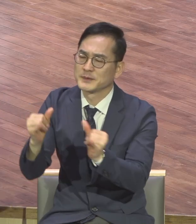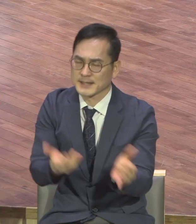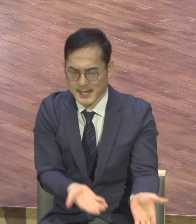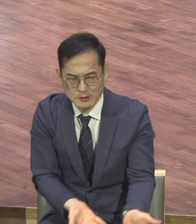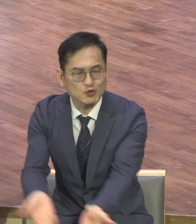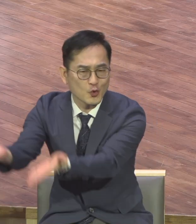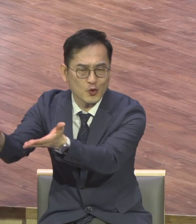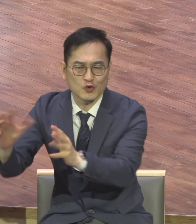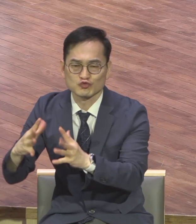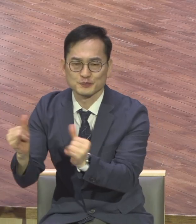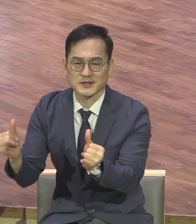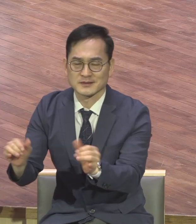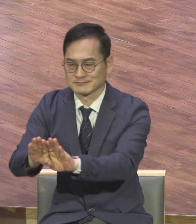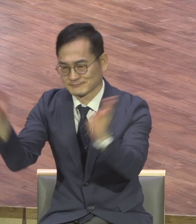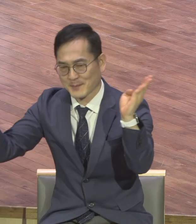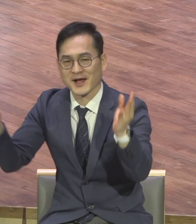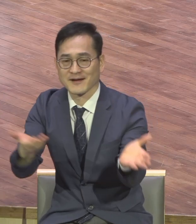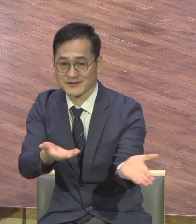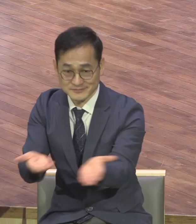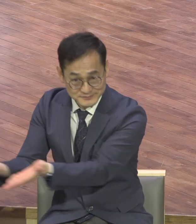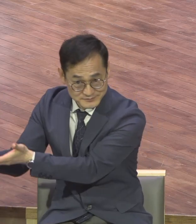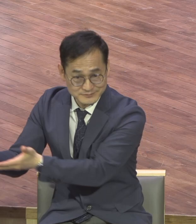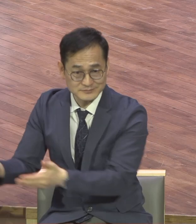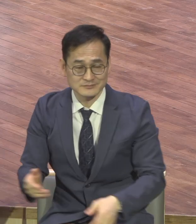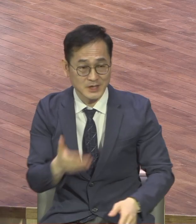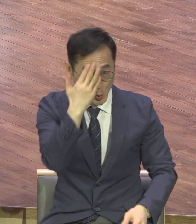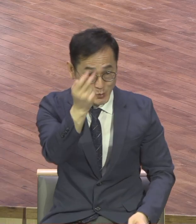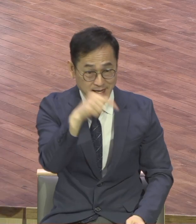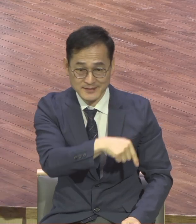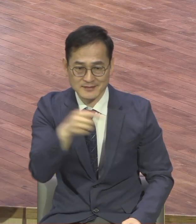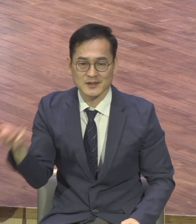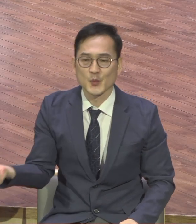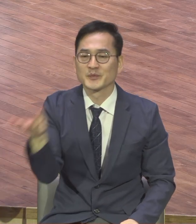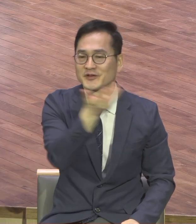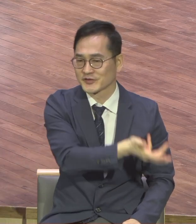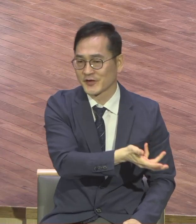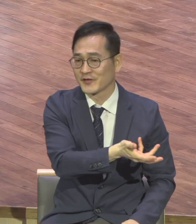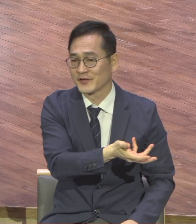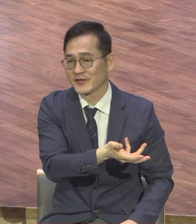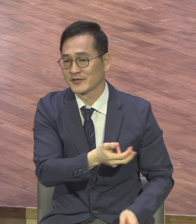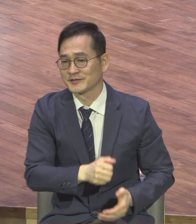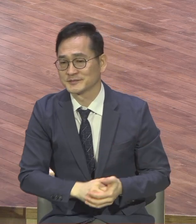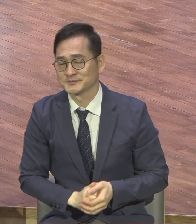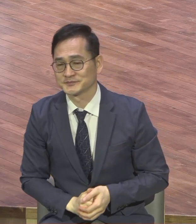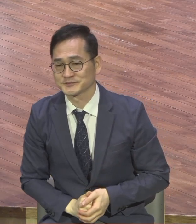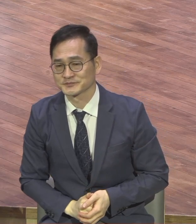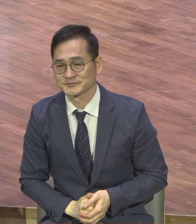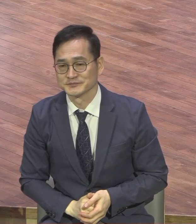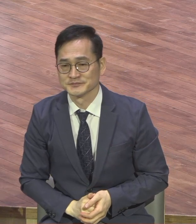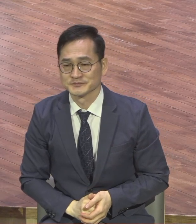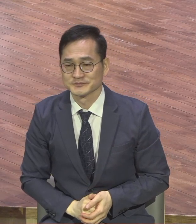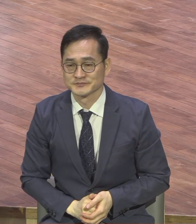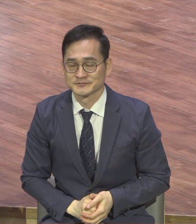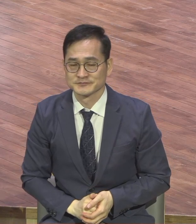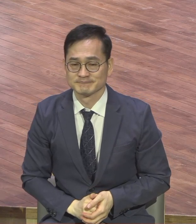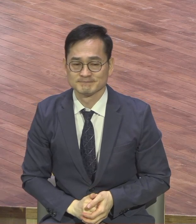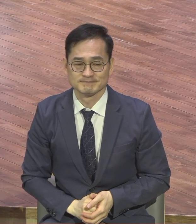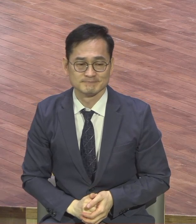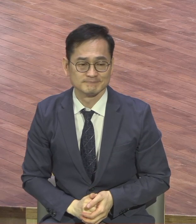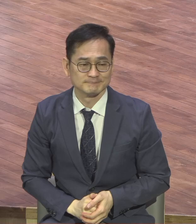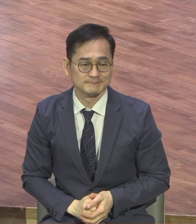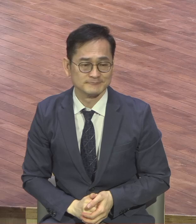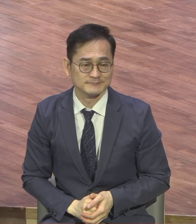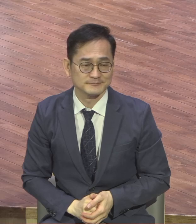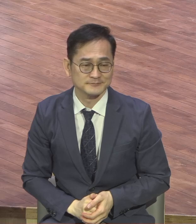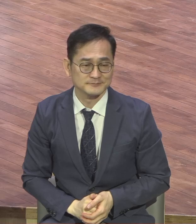꾸며서 용산 시대를 열었습니다. 그런데 우리가 영적으로 오늘 말씀 제목이